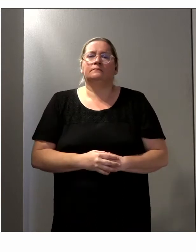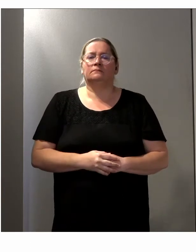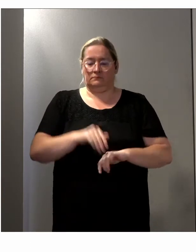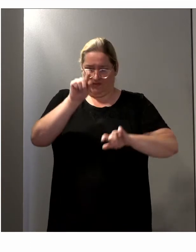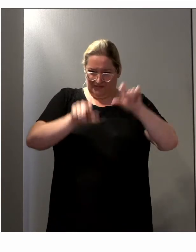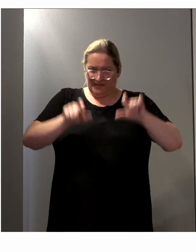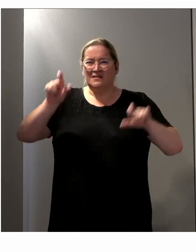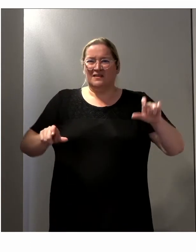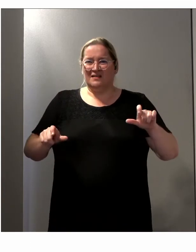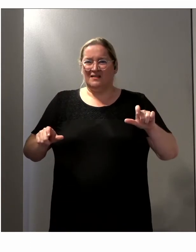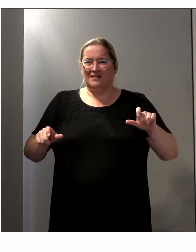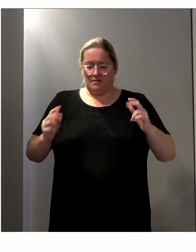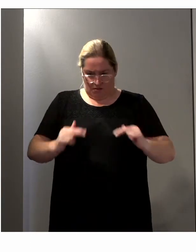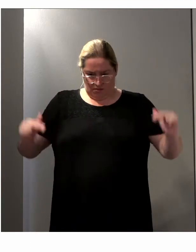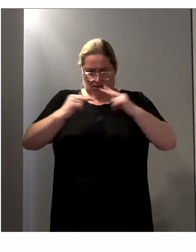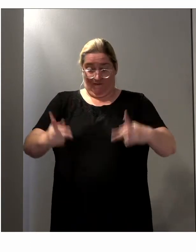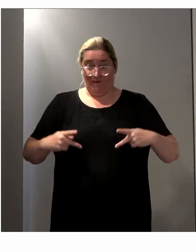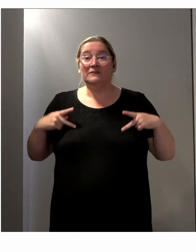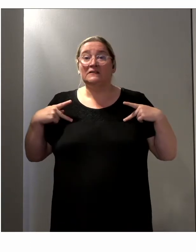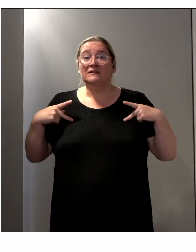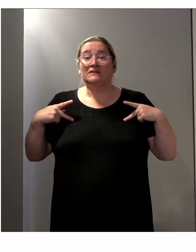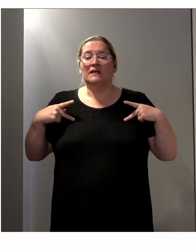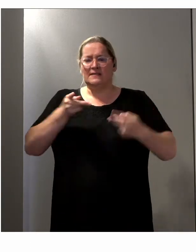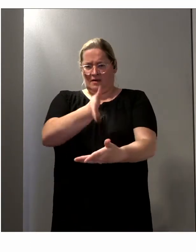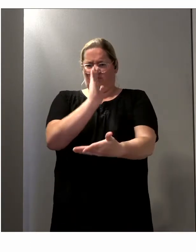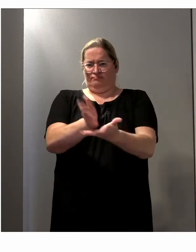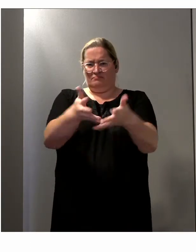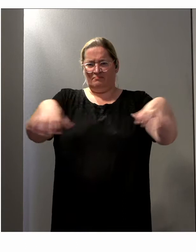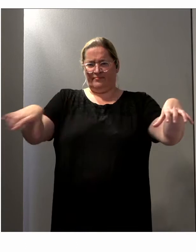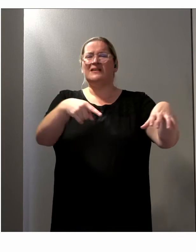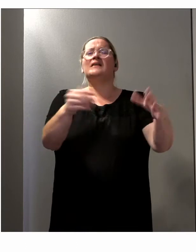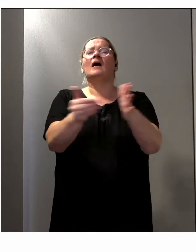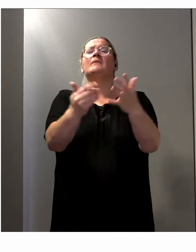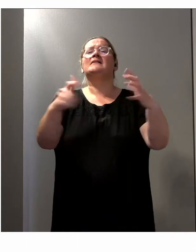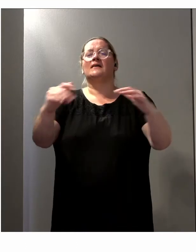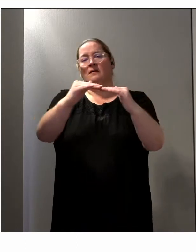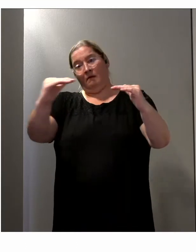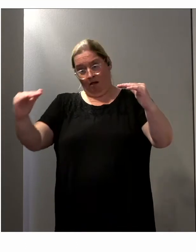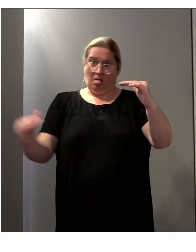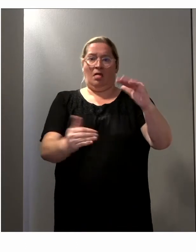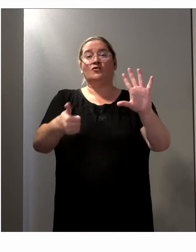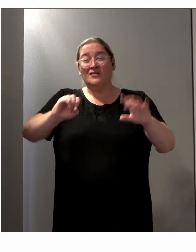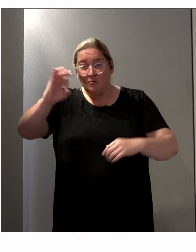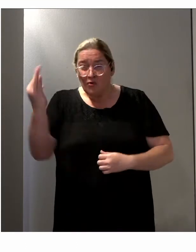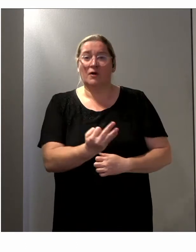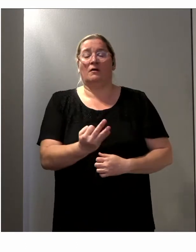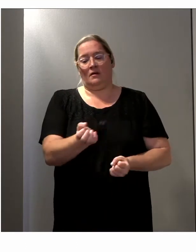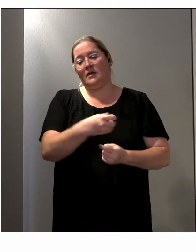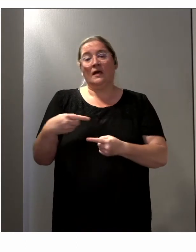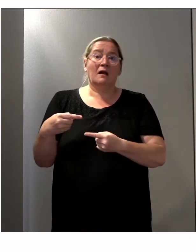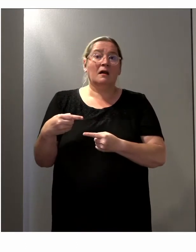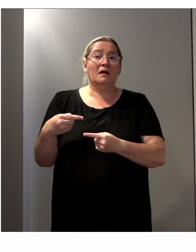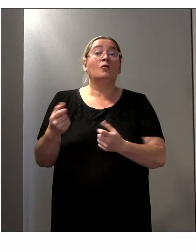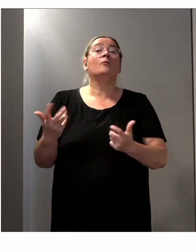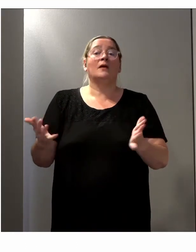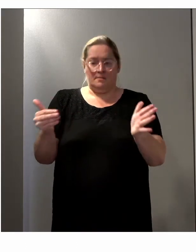vie inférieur à 60% de ce niveau de vie médian. C'est-à-dire, quand vous prenez 60% de 1 700 € par mois, ça fait un